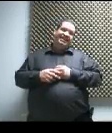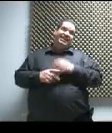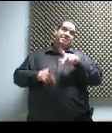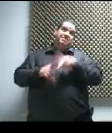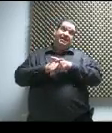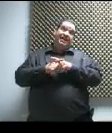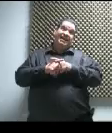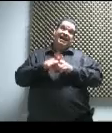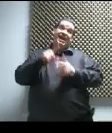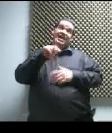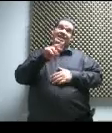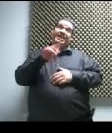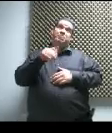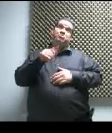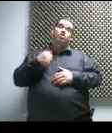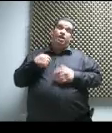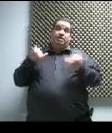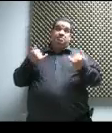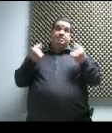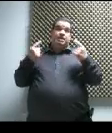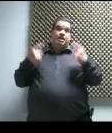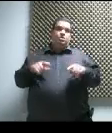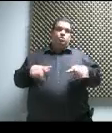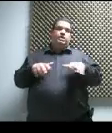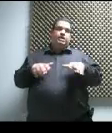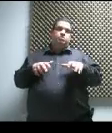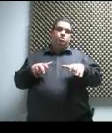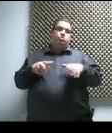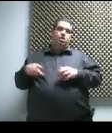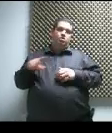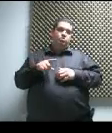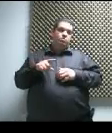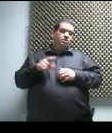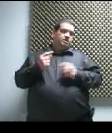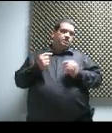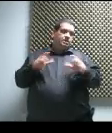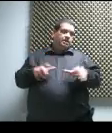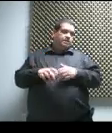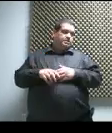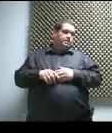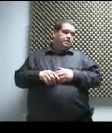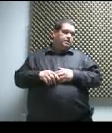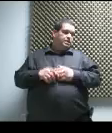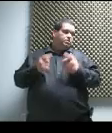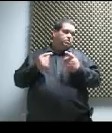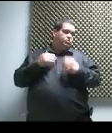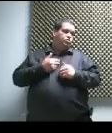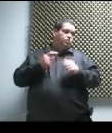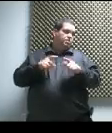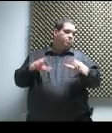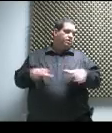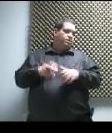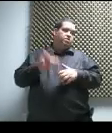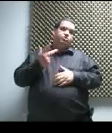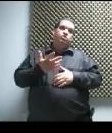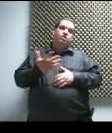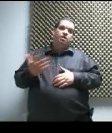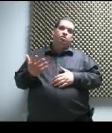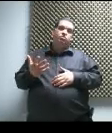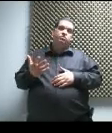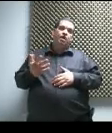aparezca terremoto. Ahora mismo está ocurriendo un terremoto. Y entonces ahí es que usted tiene que hacer. ¿Y qué tenemos que hacer? Bueno, lo importante. Eso es bien sencillo. Ajá. tres